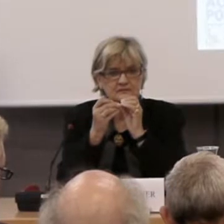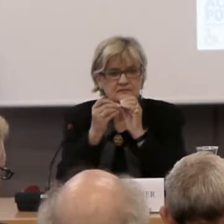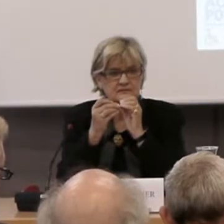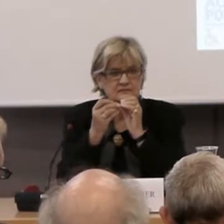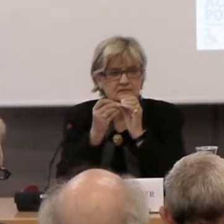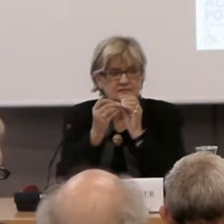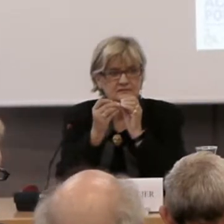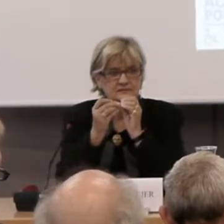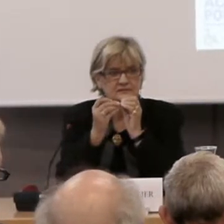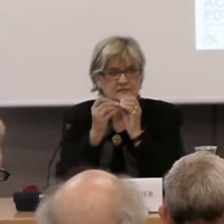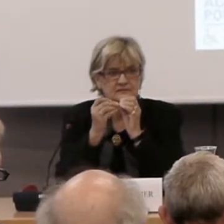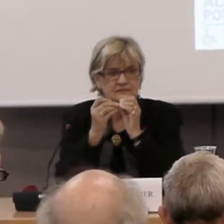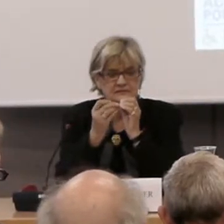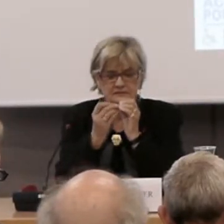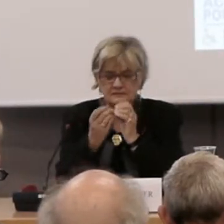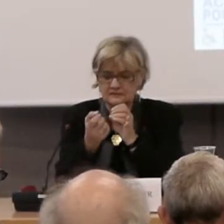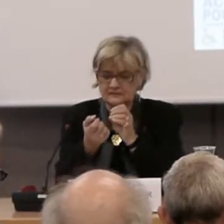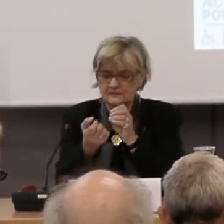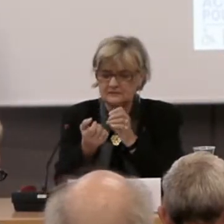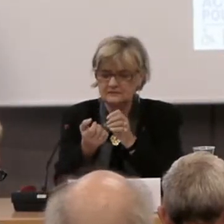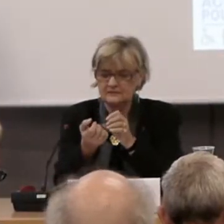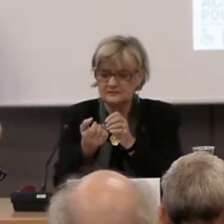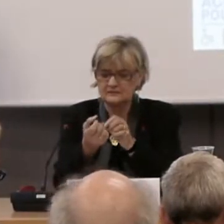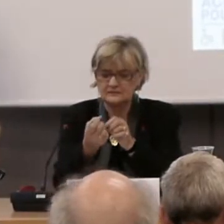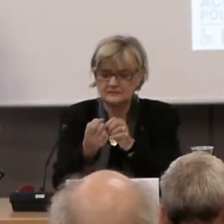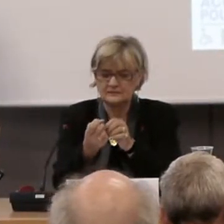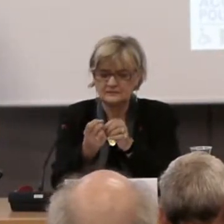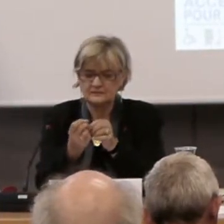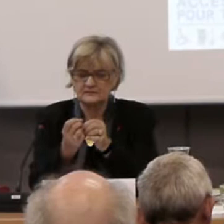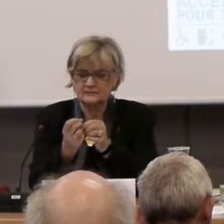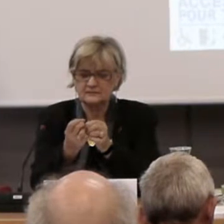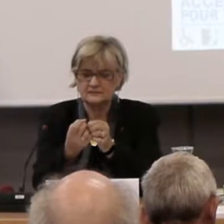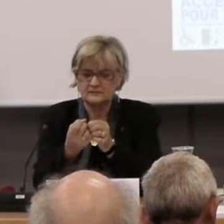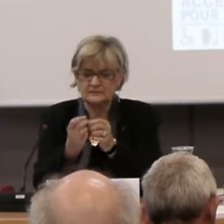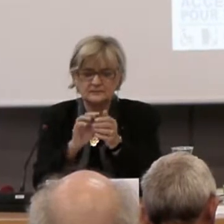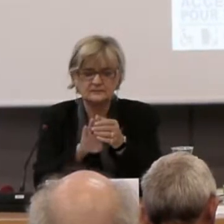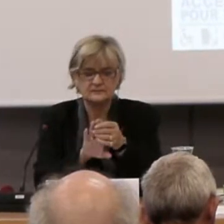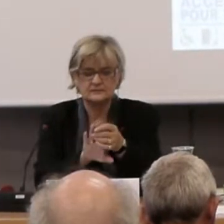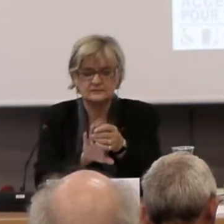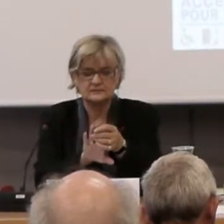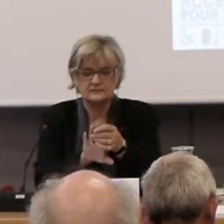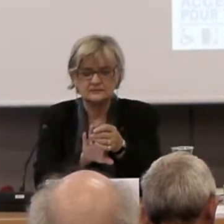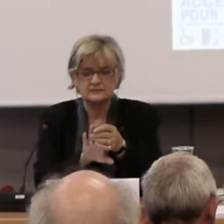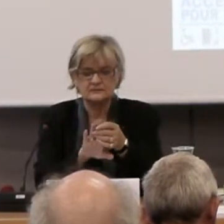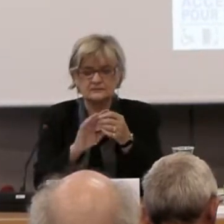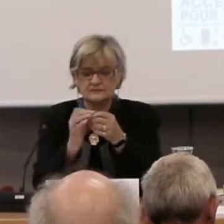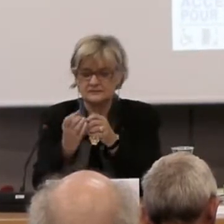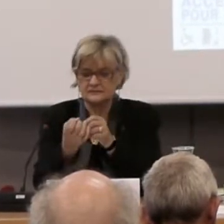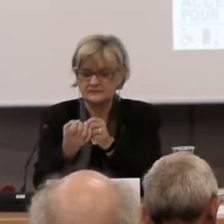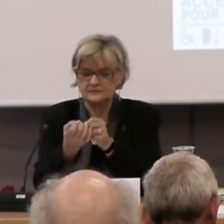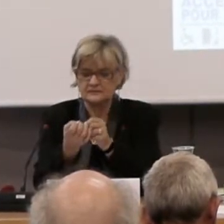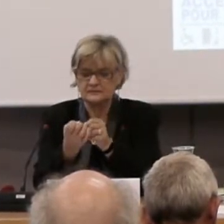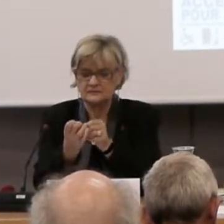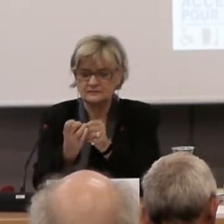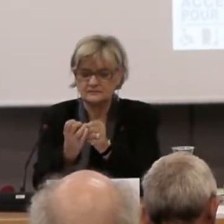de handicap. Donc là, il y a une utilisation du label handicap. Du 4 types de handicap qui n'est pas très bien, mais ça c'est dans plusieurs régions, plus dans certains établissements. Mais par